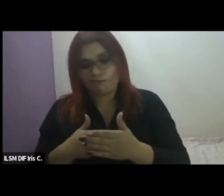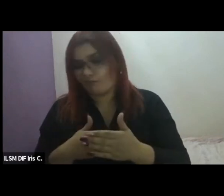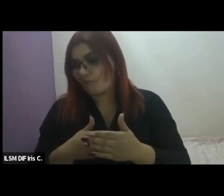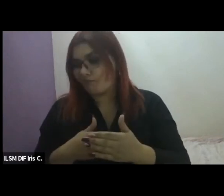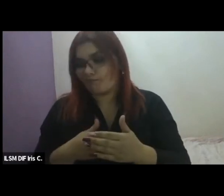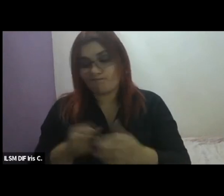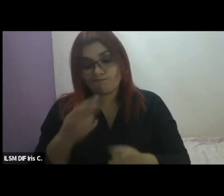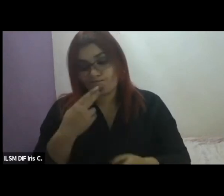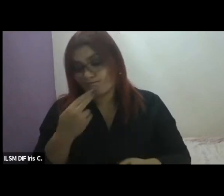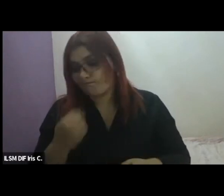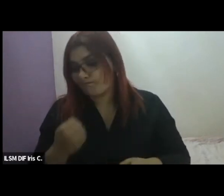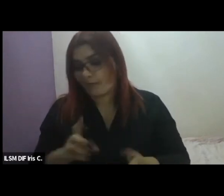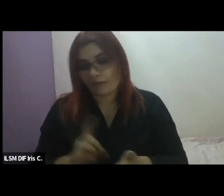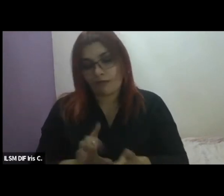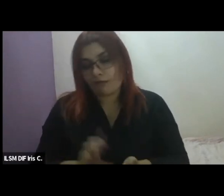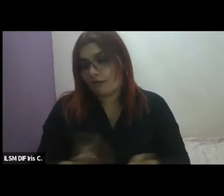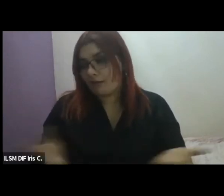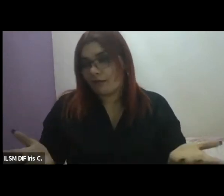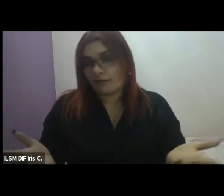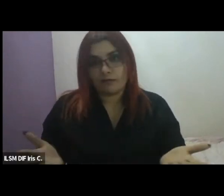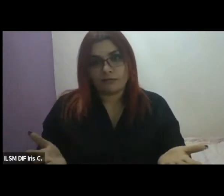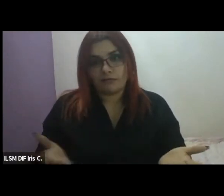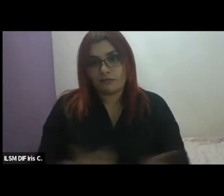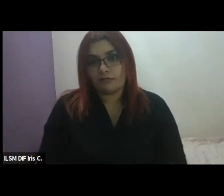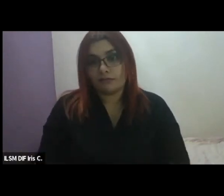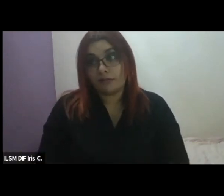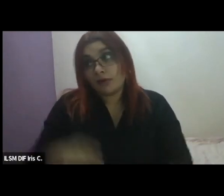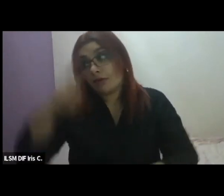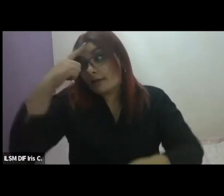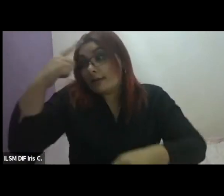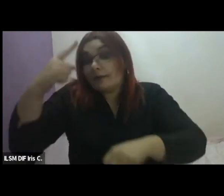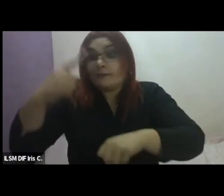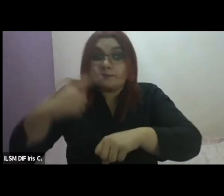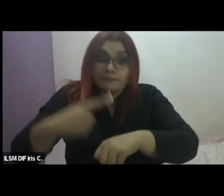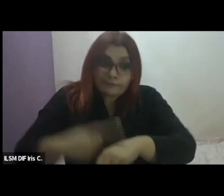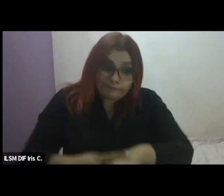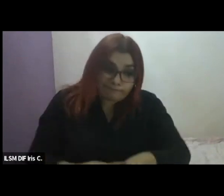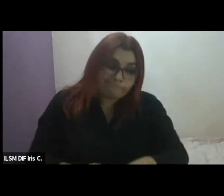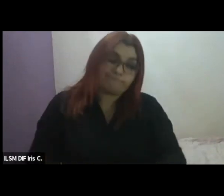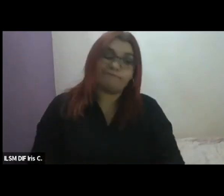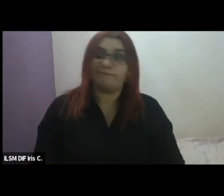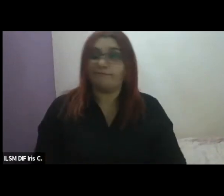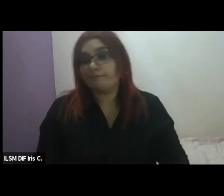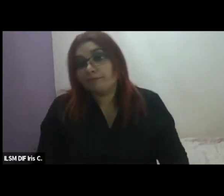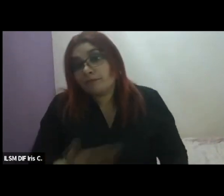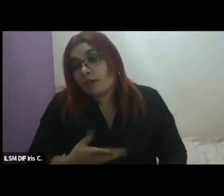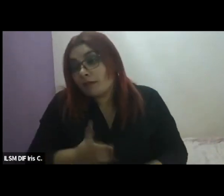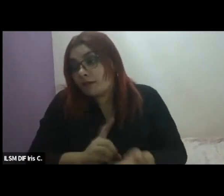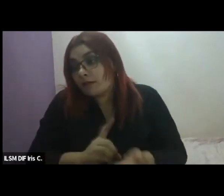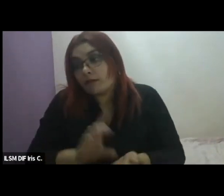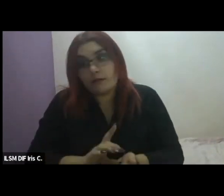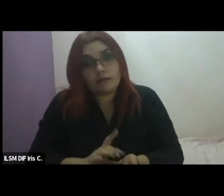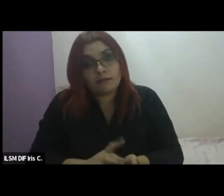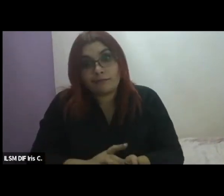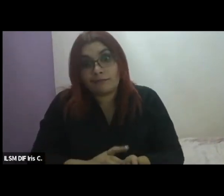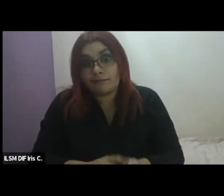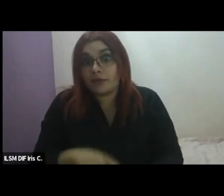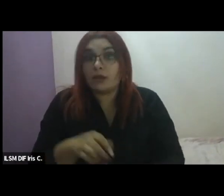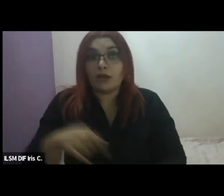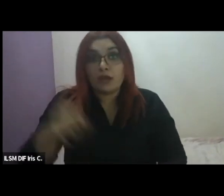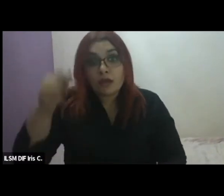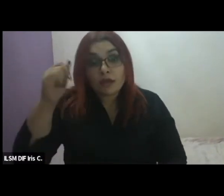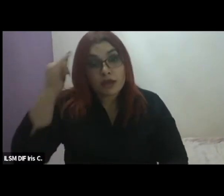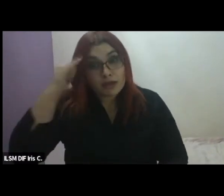Pareciera ser que así funcionaba o era o comprendemos estas dicotomías, ¿no? Sin embargo, a partir